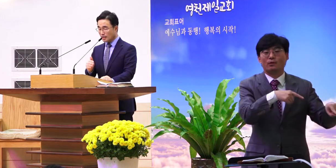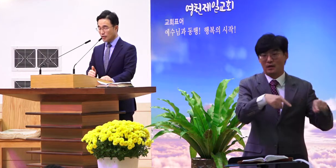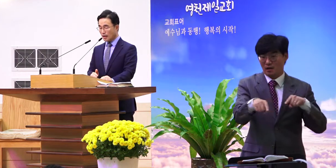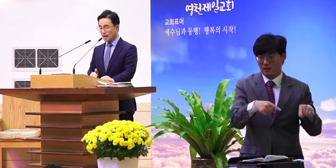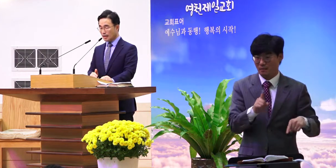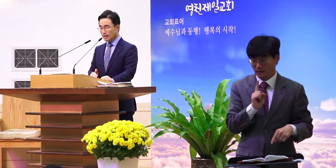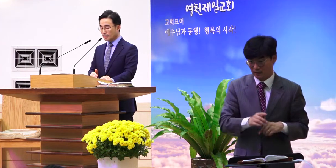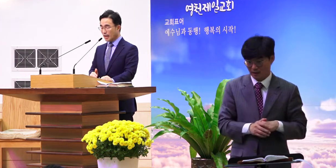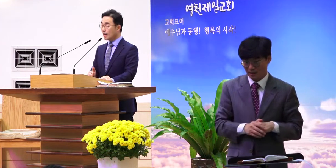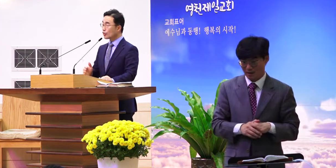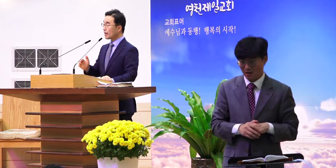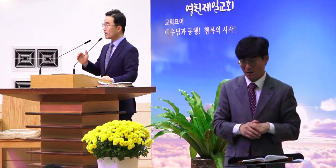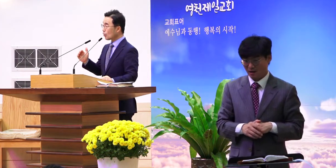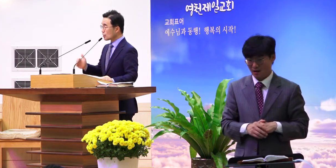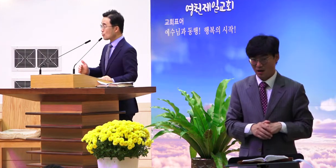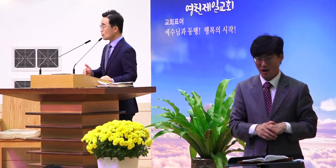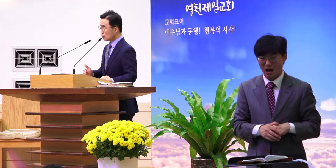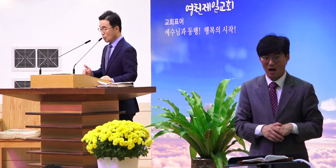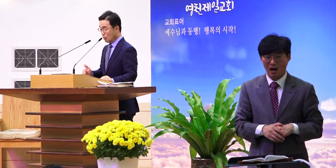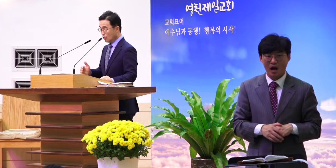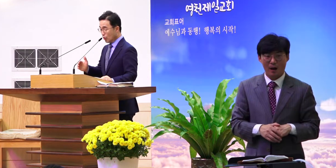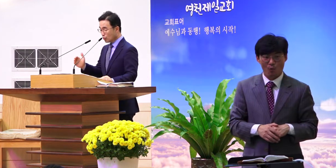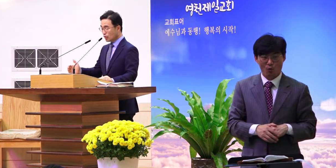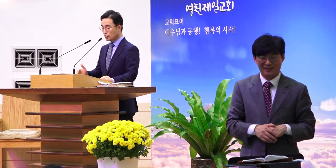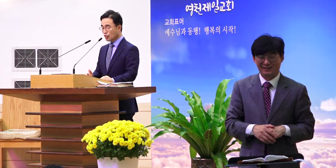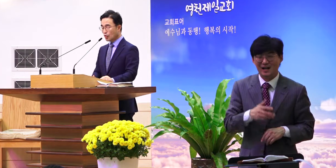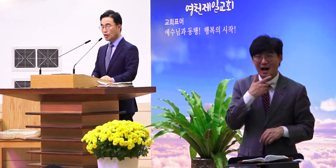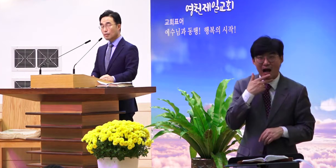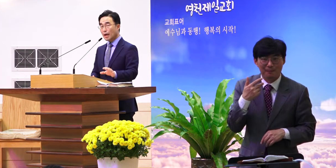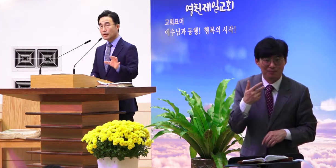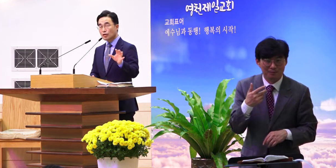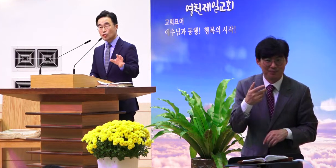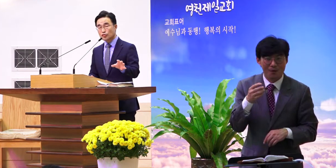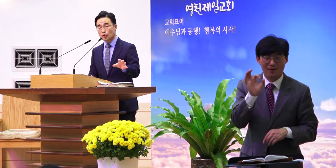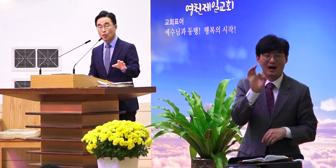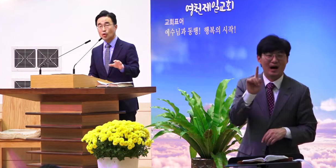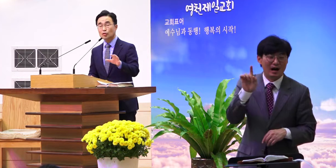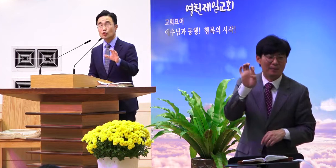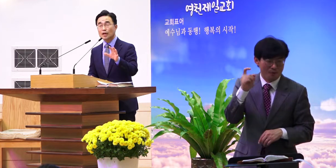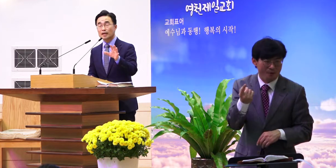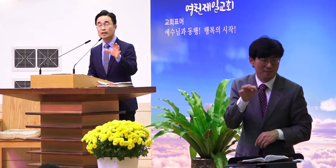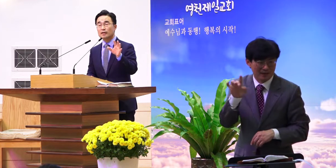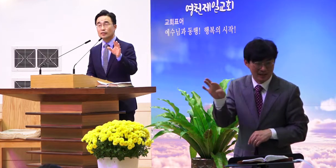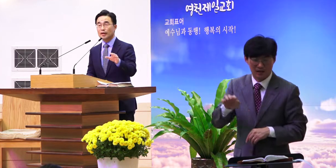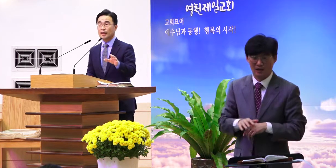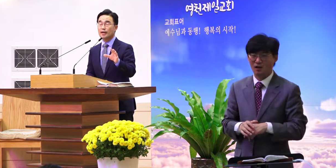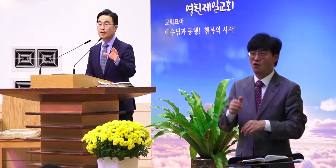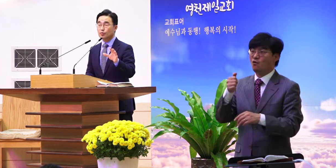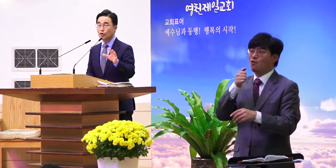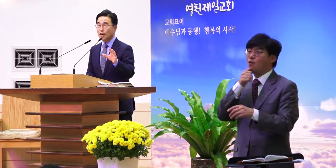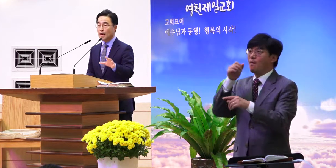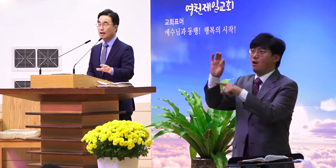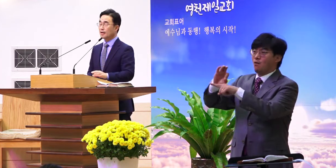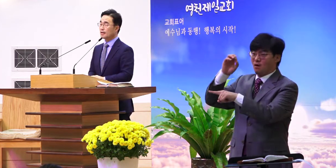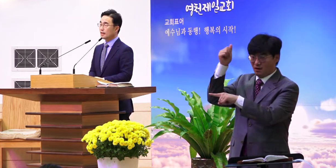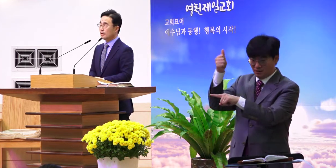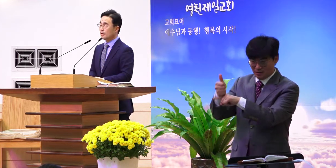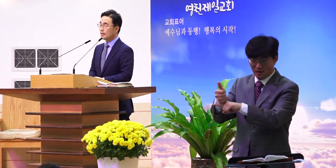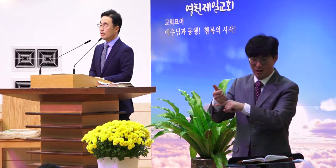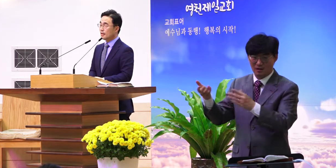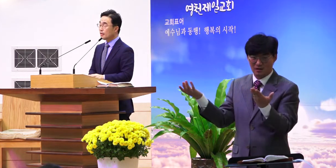정복하고 다스려라. 내가 너에게 통치권을 주고 외교권을 주고 판결권을 주고 모든 권한을 너에게